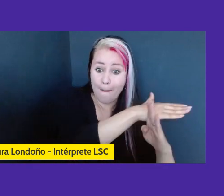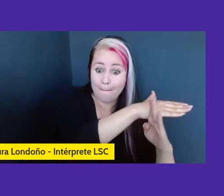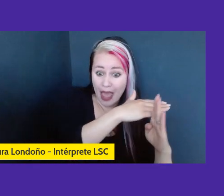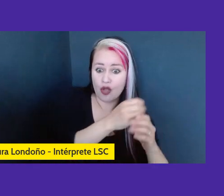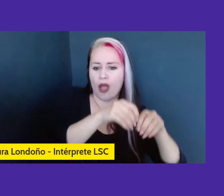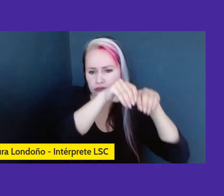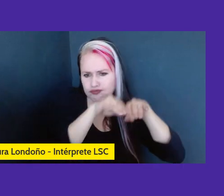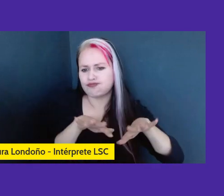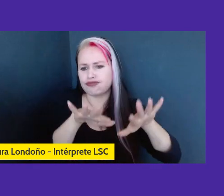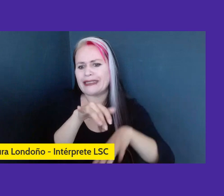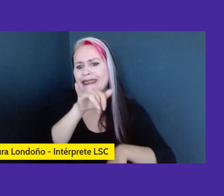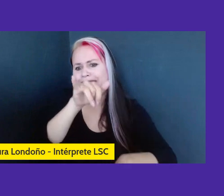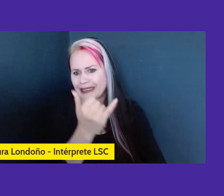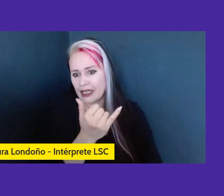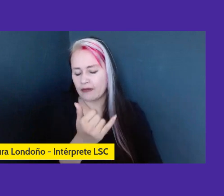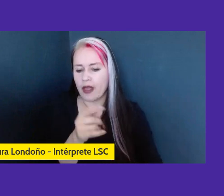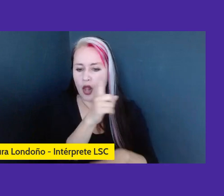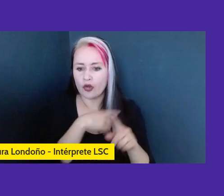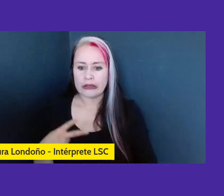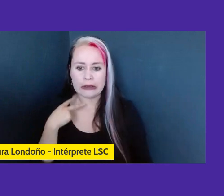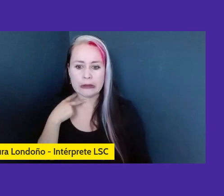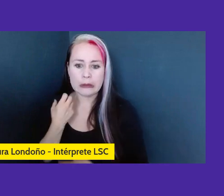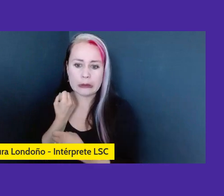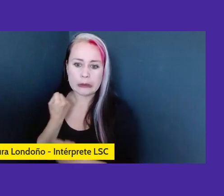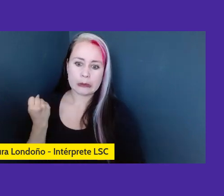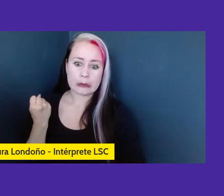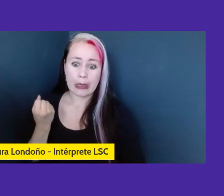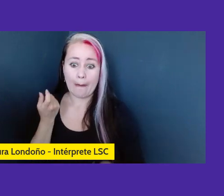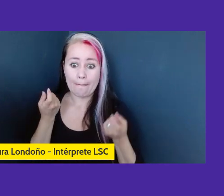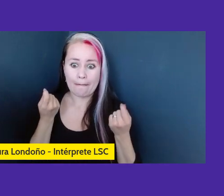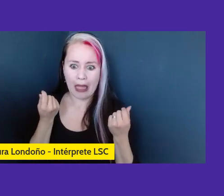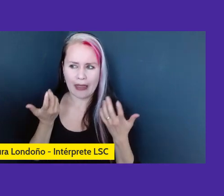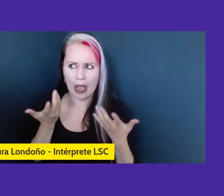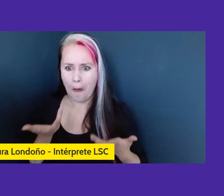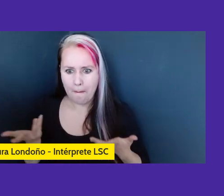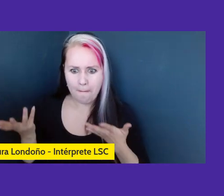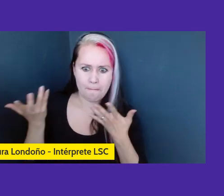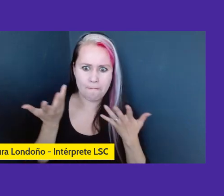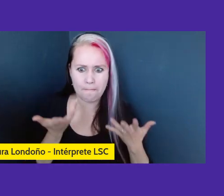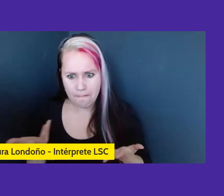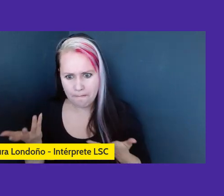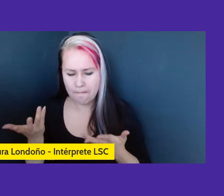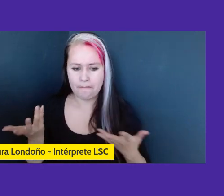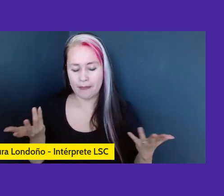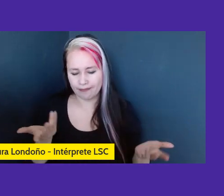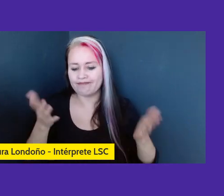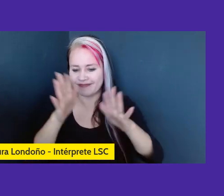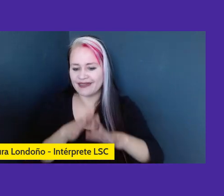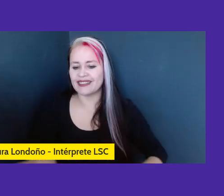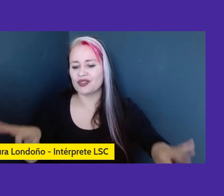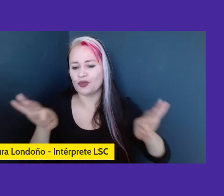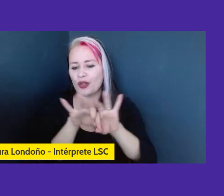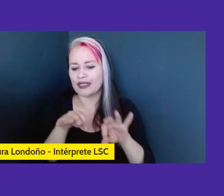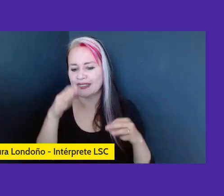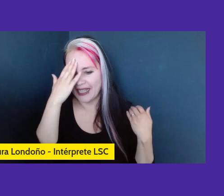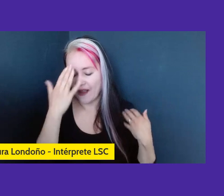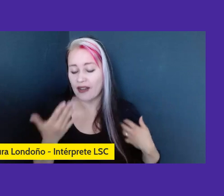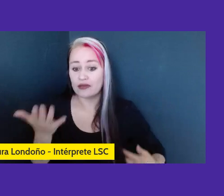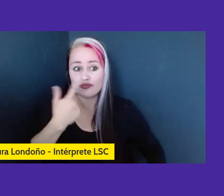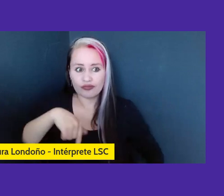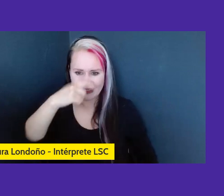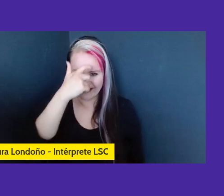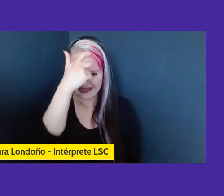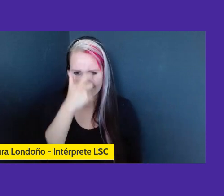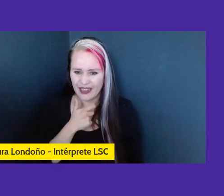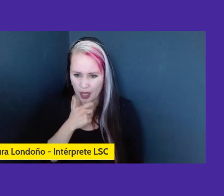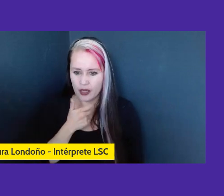llegan con la soga al cuello cuando terminan las pelis. Entonces ahí es importante eso, ¿no? Es decir, tomarse en serio el